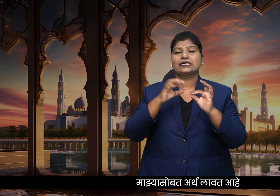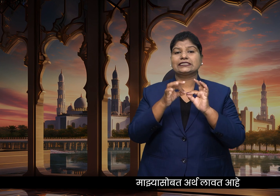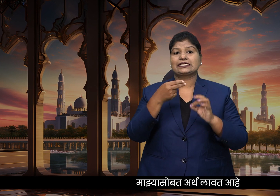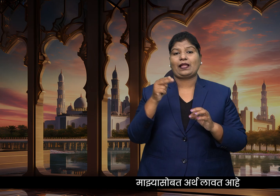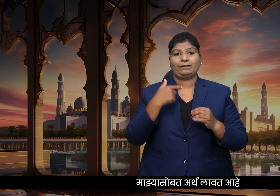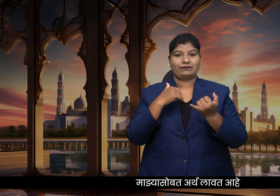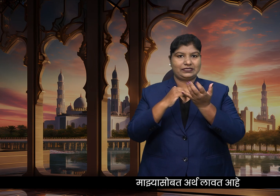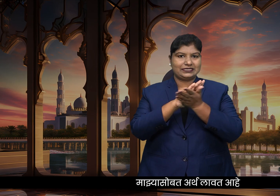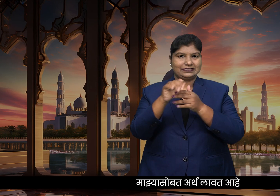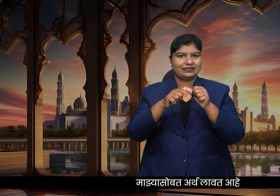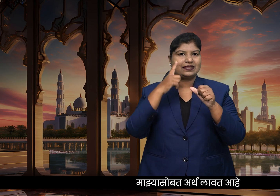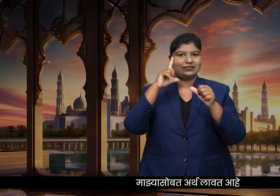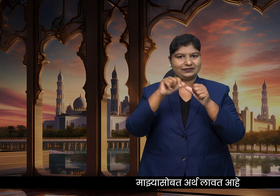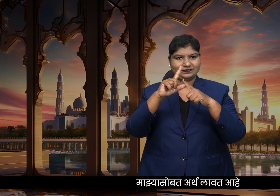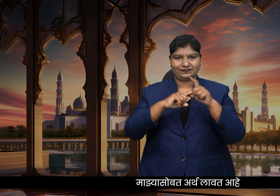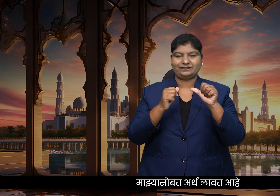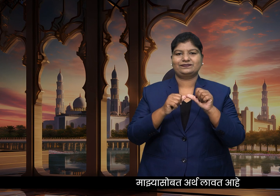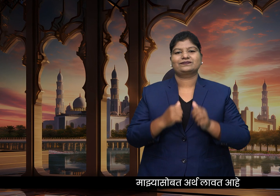माझ्यासोबत अर्थ लावत आहे